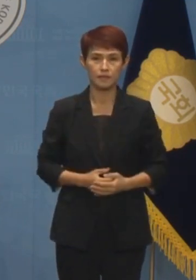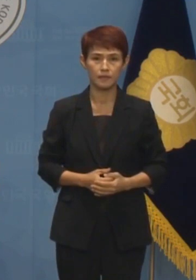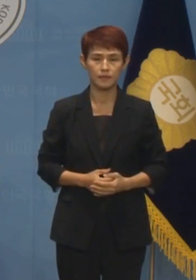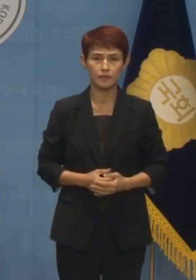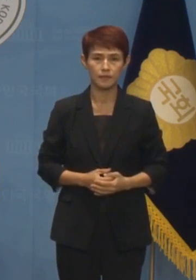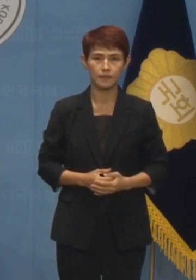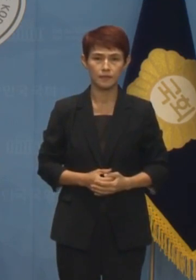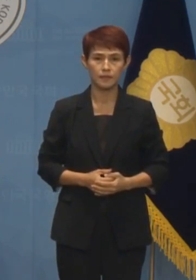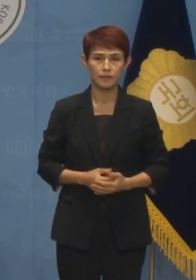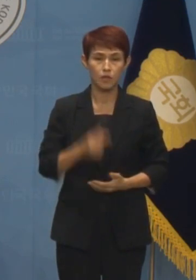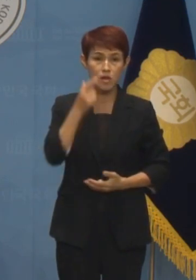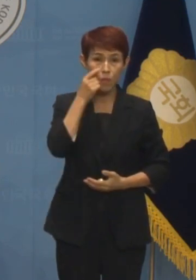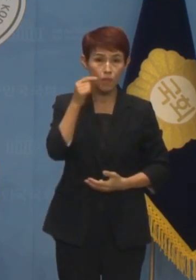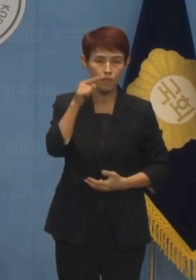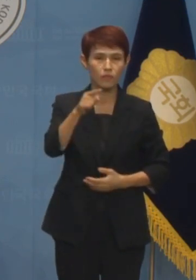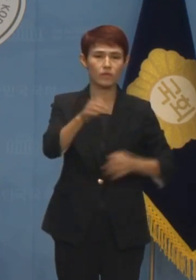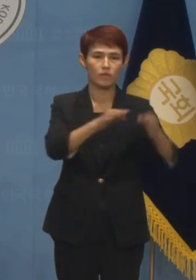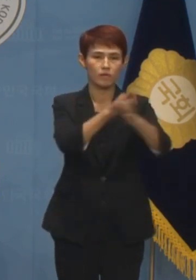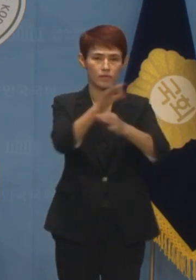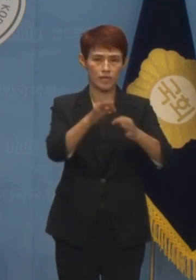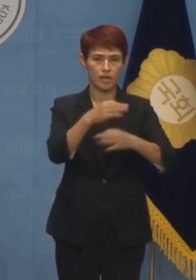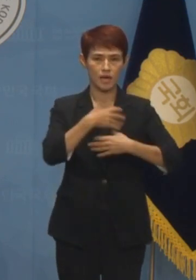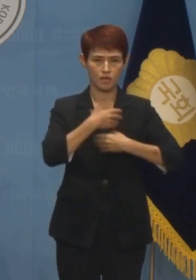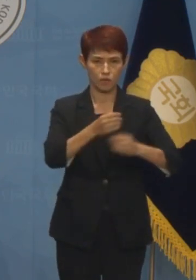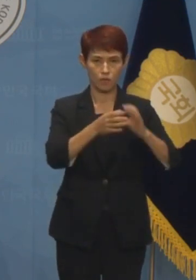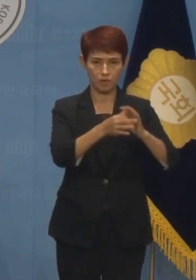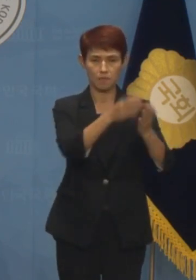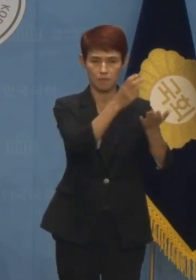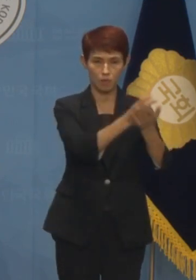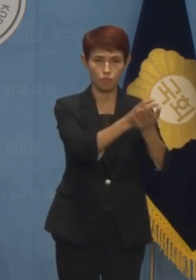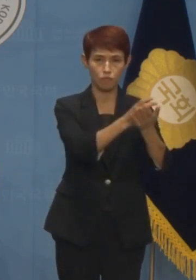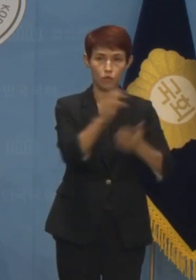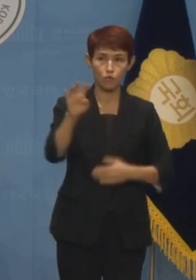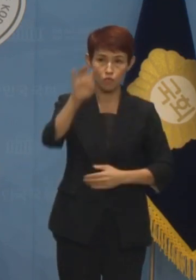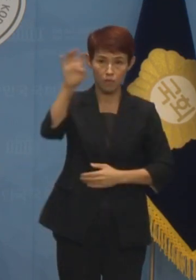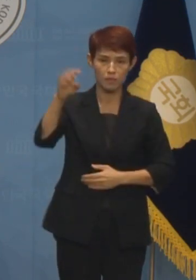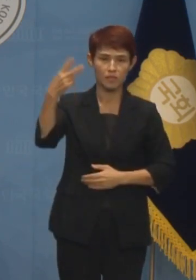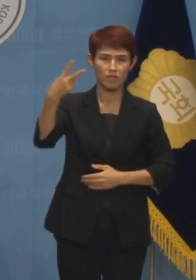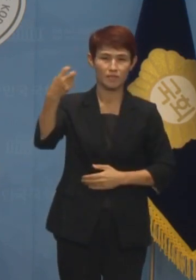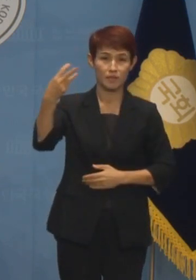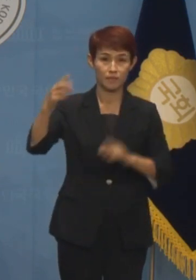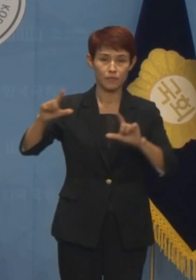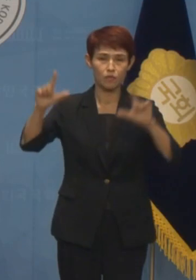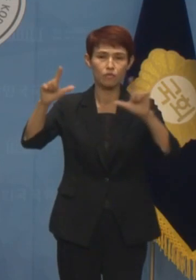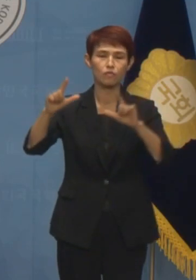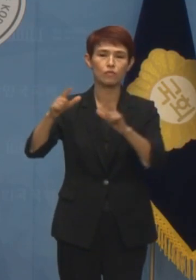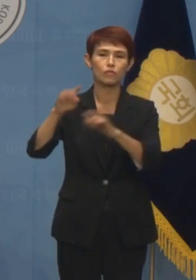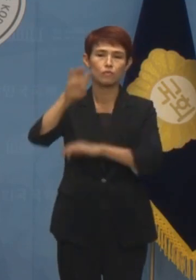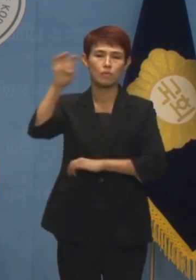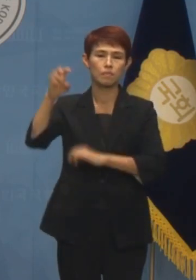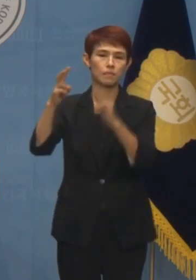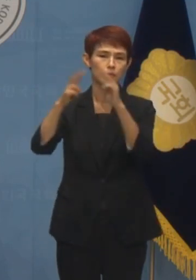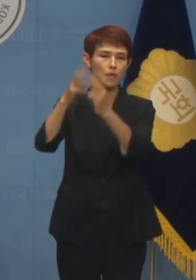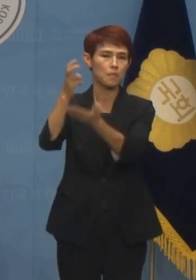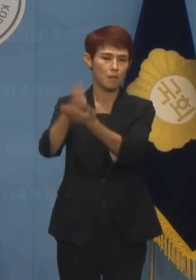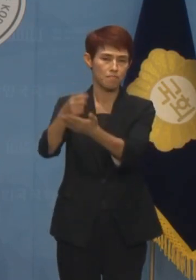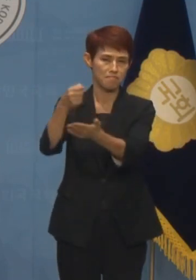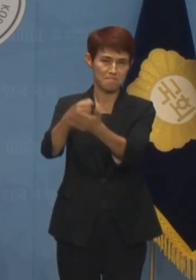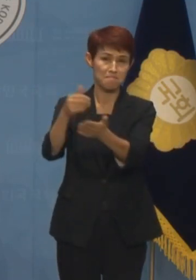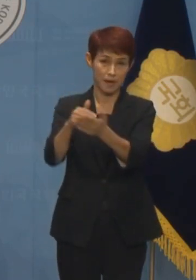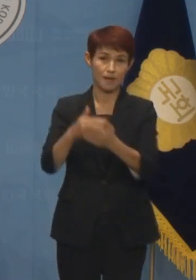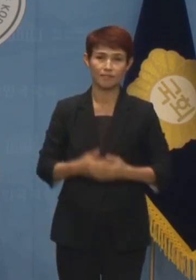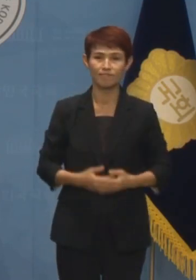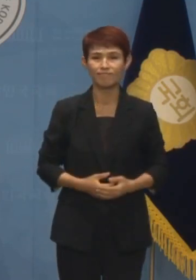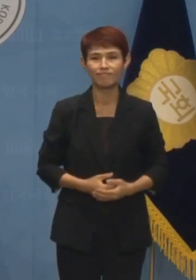2022년 경제안전보장추진법을, 유럽은 2023년 유럽 반도체법을